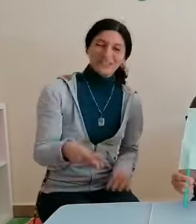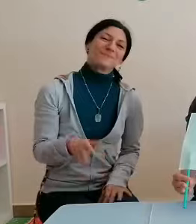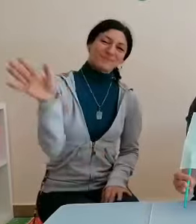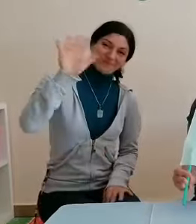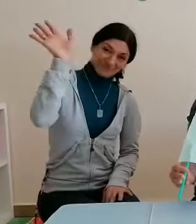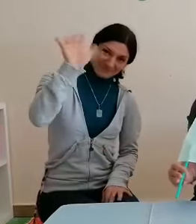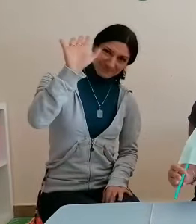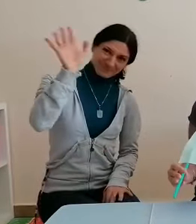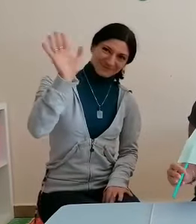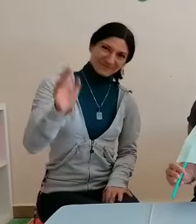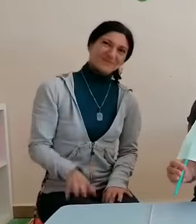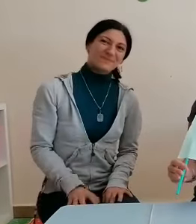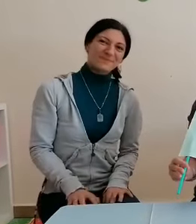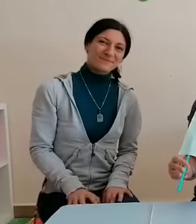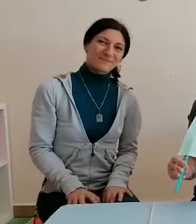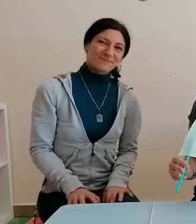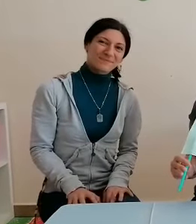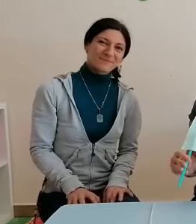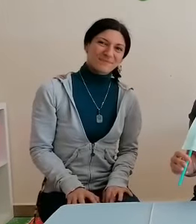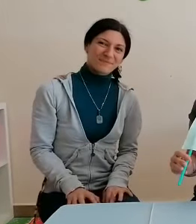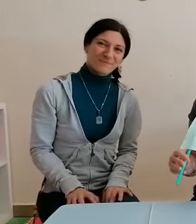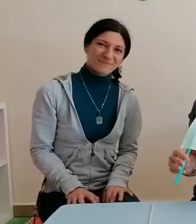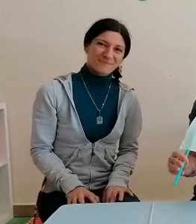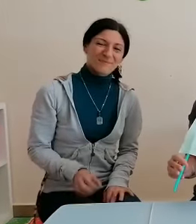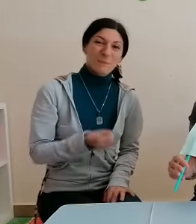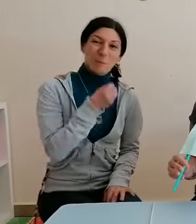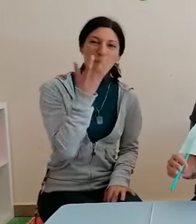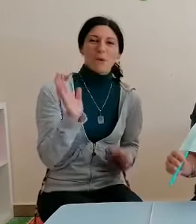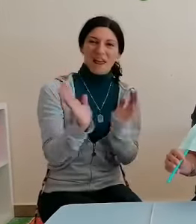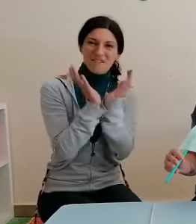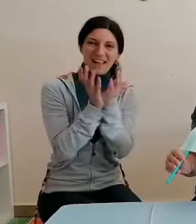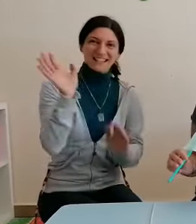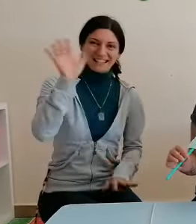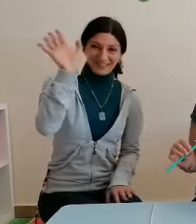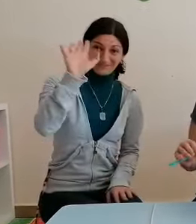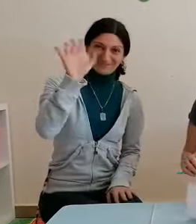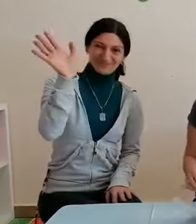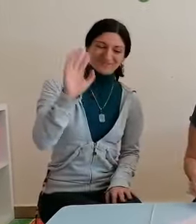Ciao bimbi, ciao e buona festa dell'Unità d'Italia a tutti. Ciao ciao!